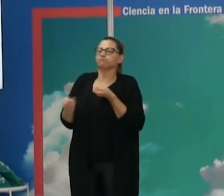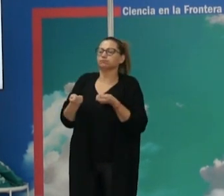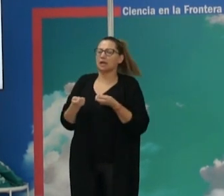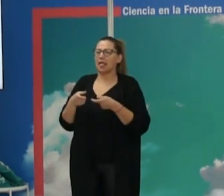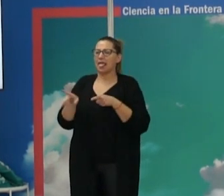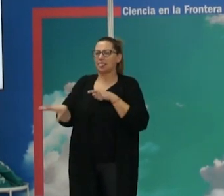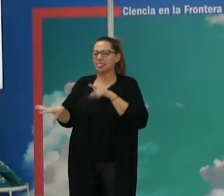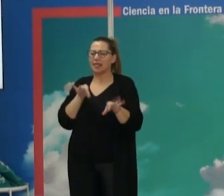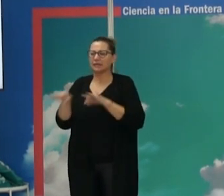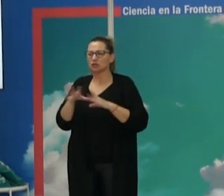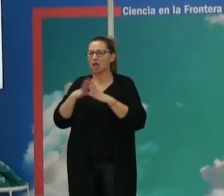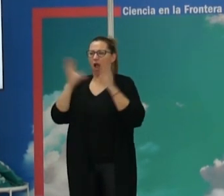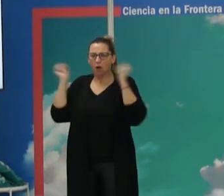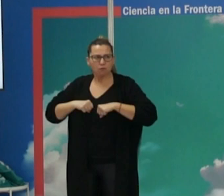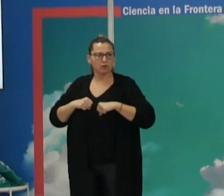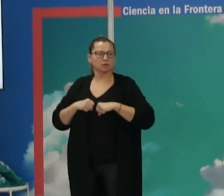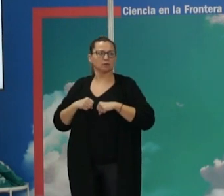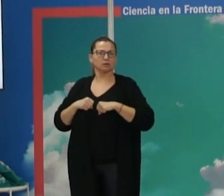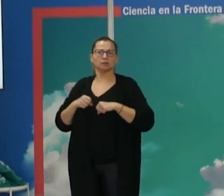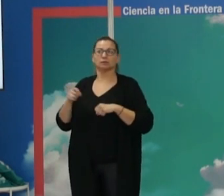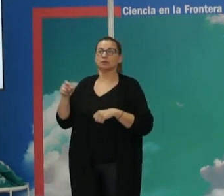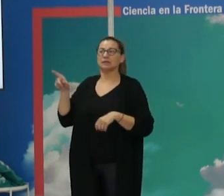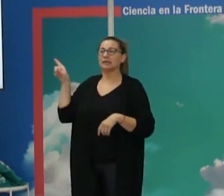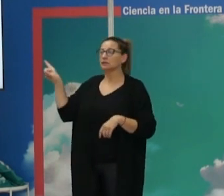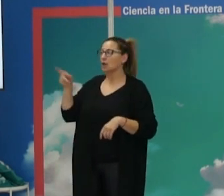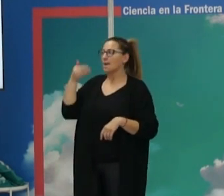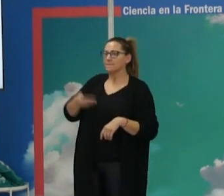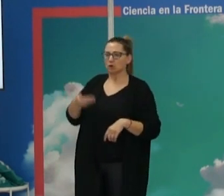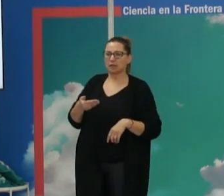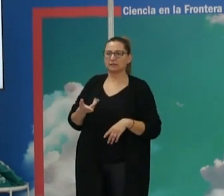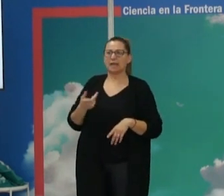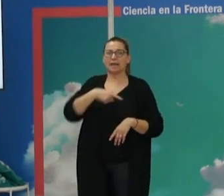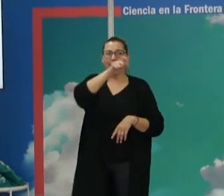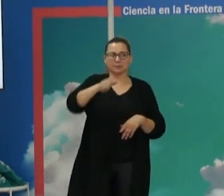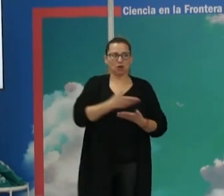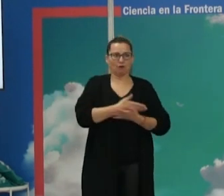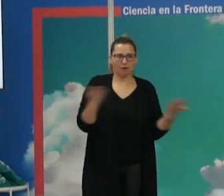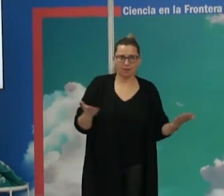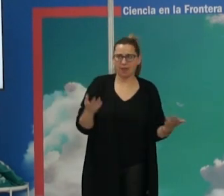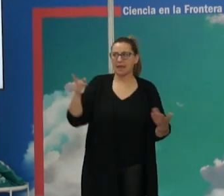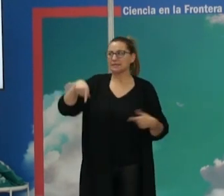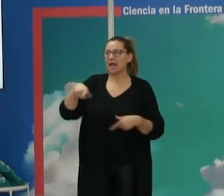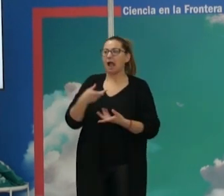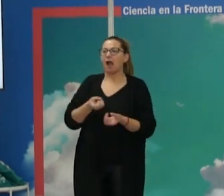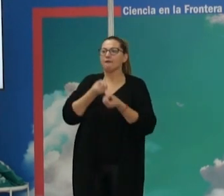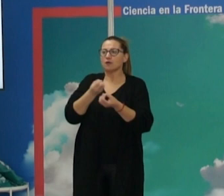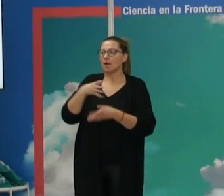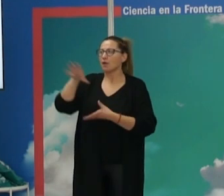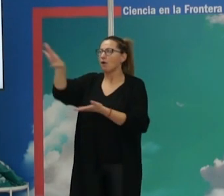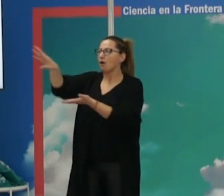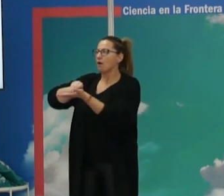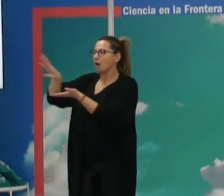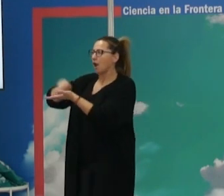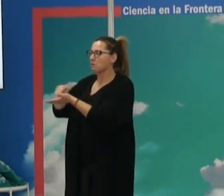decisiones, acuerdos, y para esto va a ser importante en quién confiamos, de dónde obtenemos la información, con qué identidad social